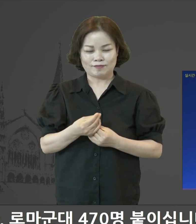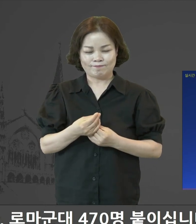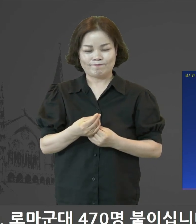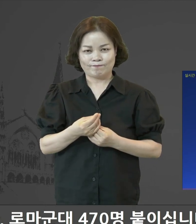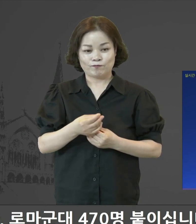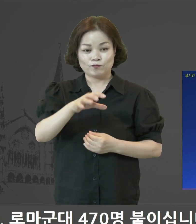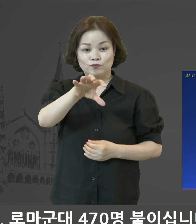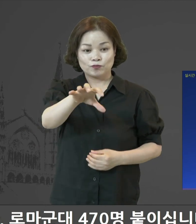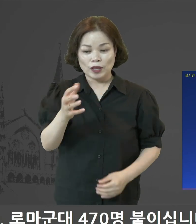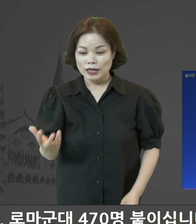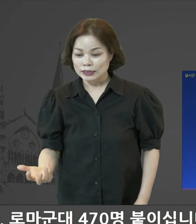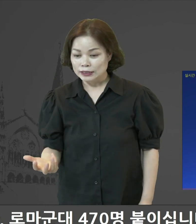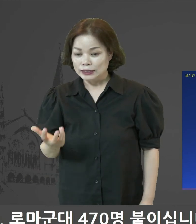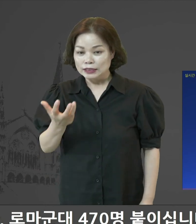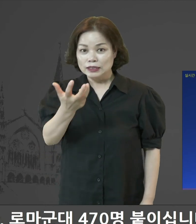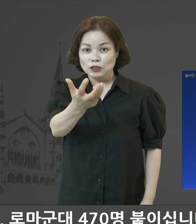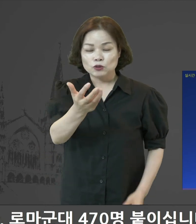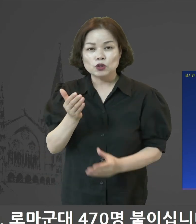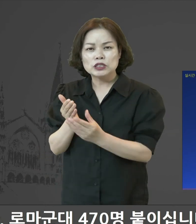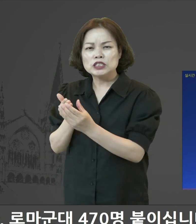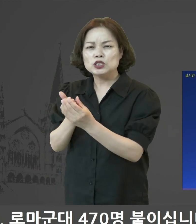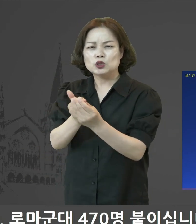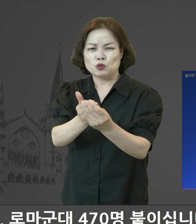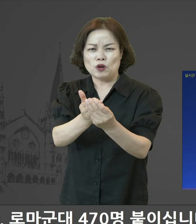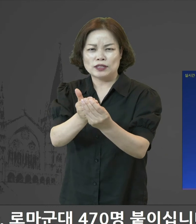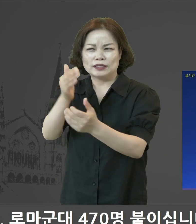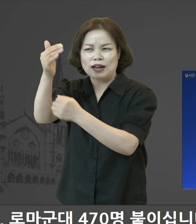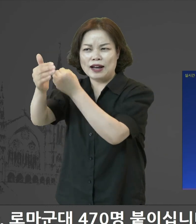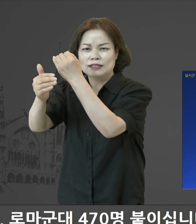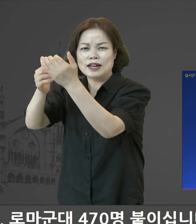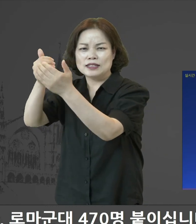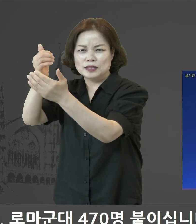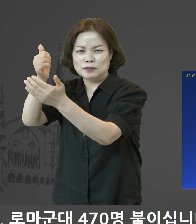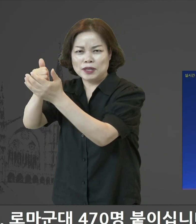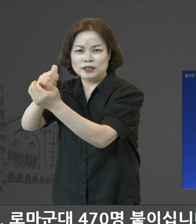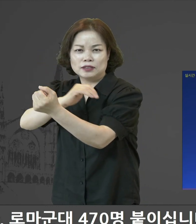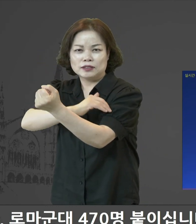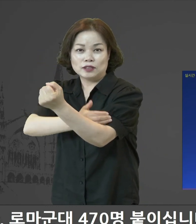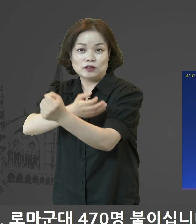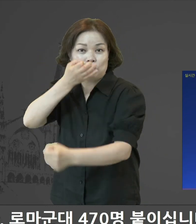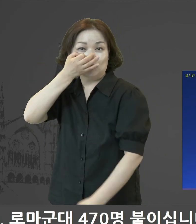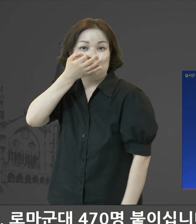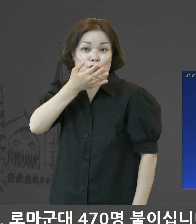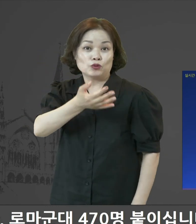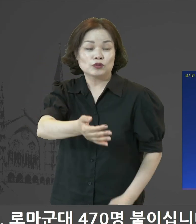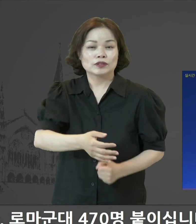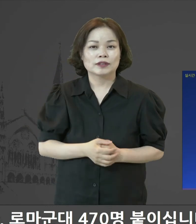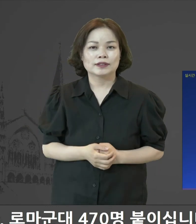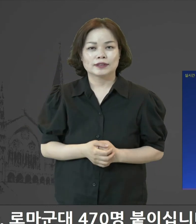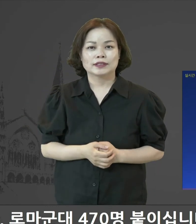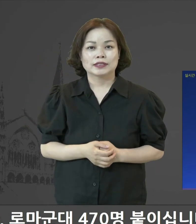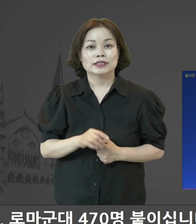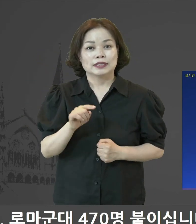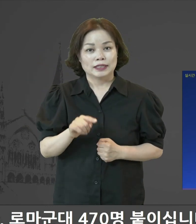안전한 곳으로 인도하시는 하나님의 손길을 우리에게 보여주신 겁니다. 여러분,